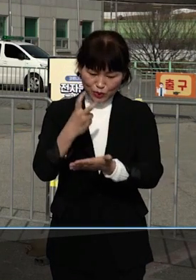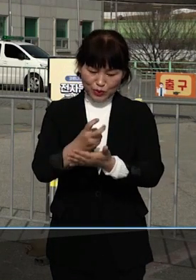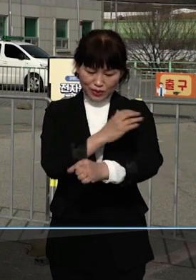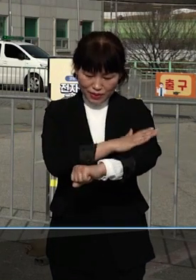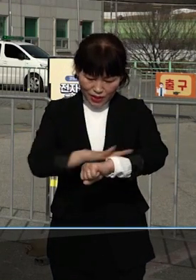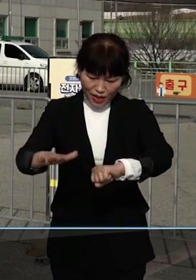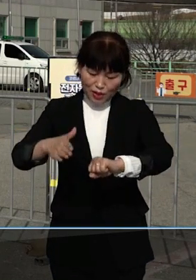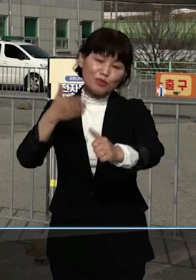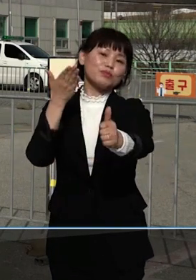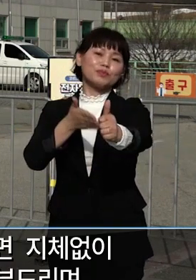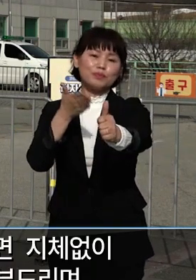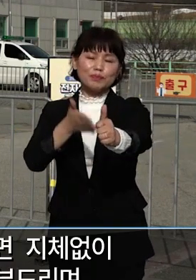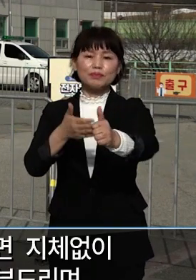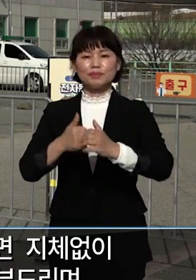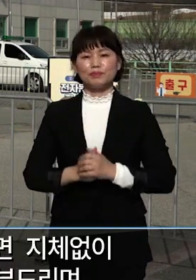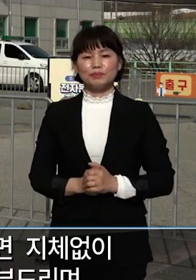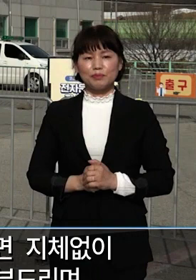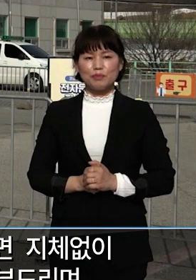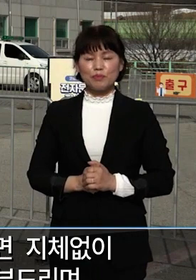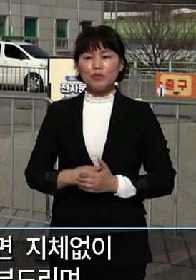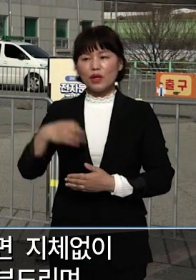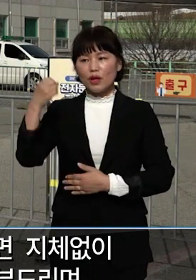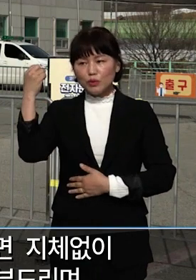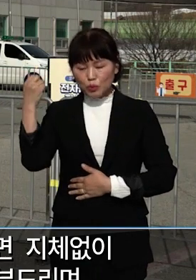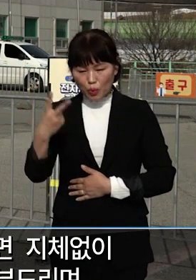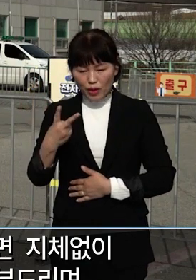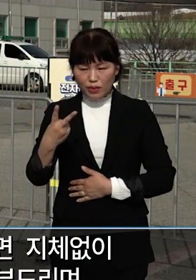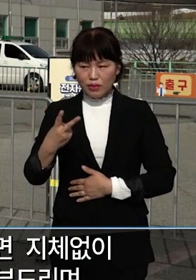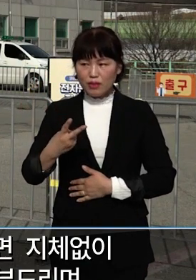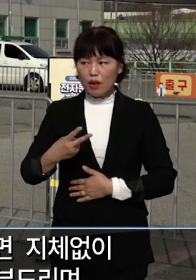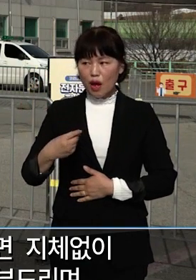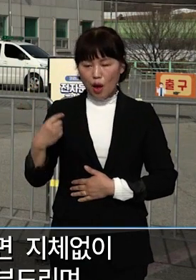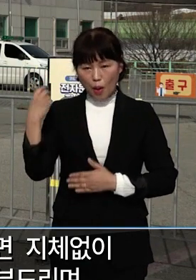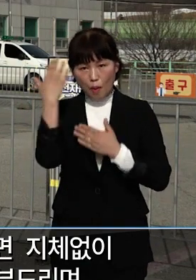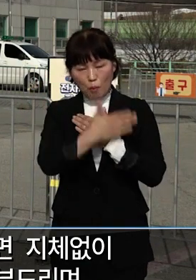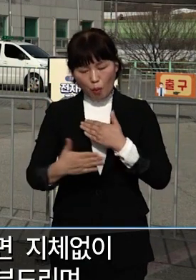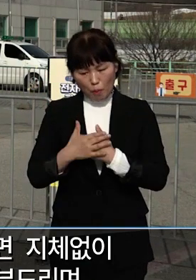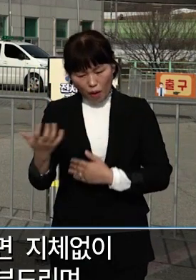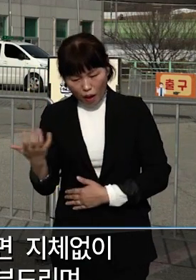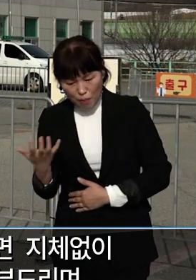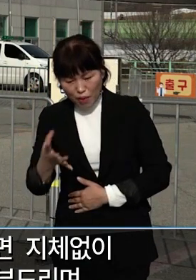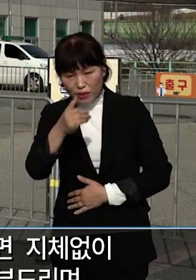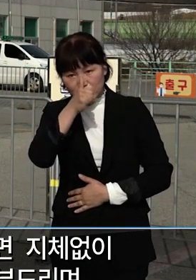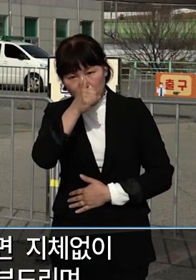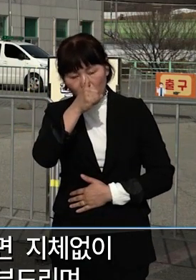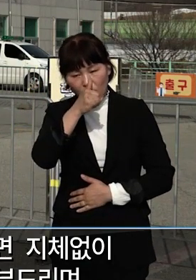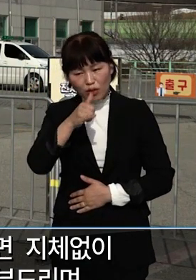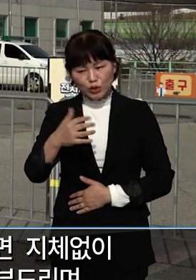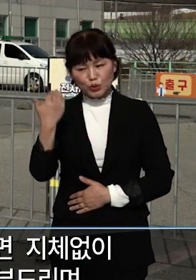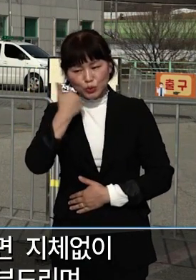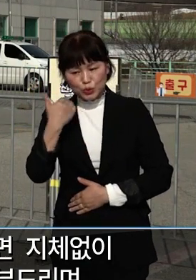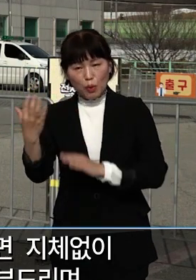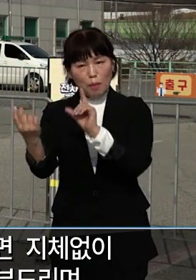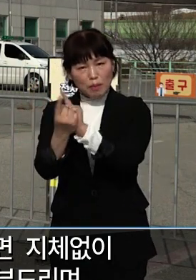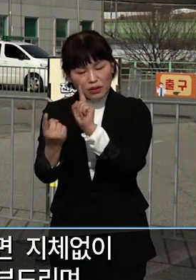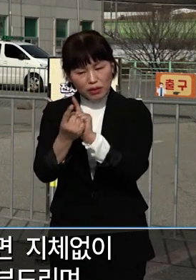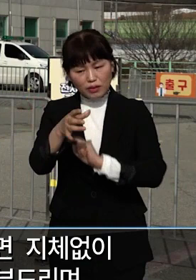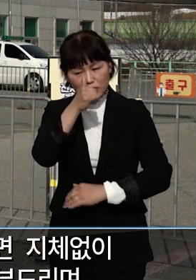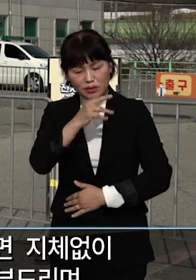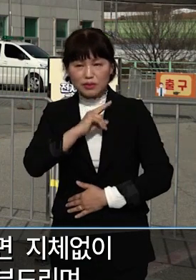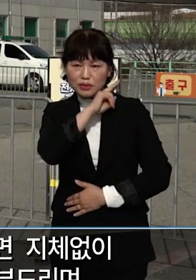주시기 바랍니다. 또한 증상이 있거나 타인과의 접촉으로 감염이 의심되면 지체